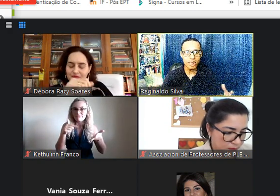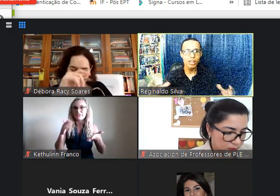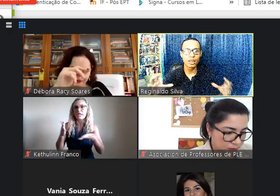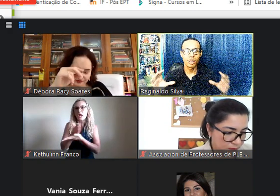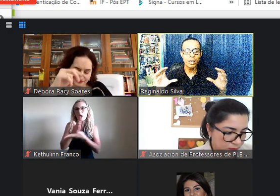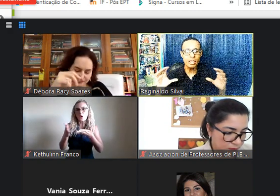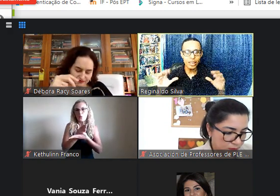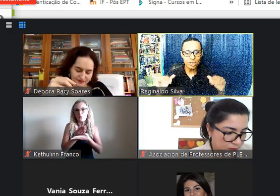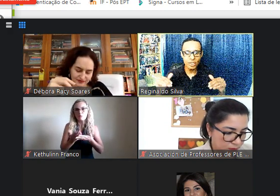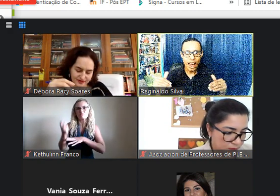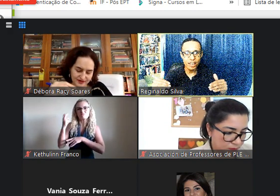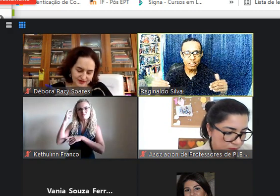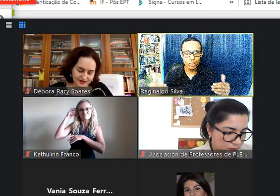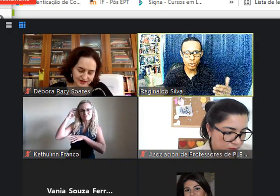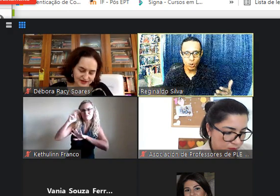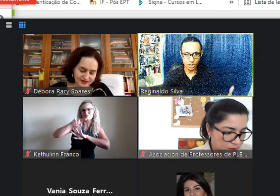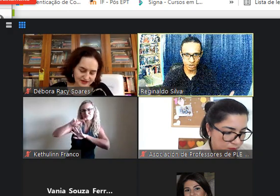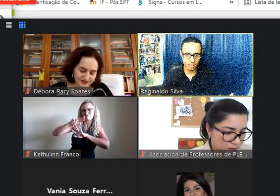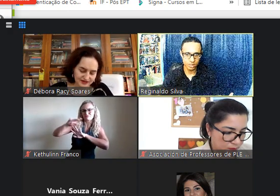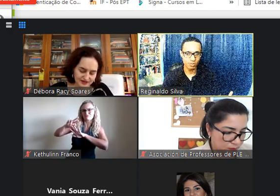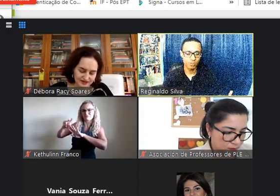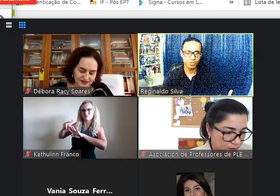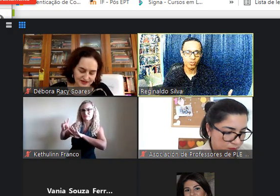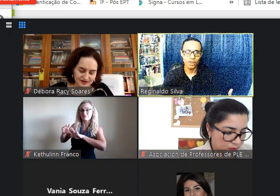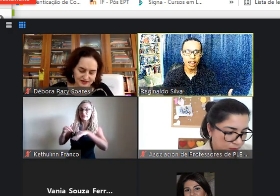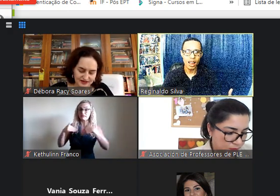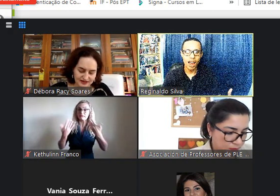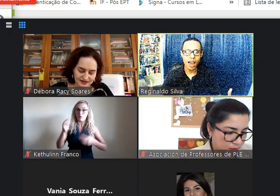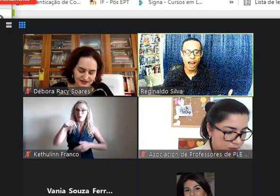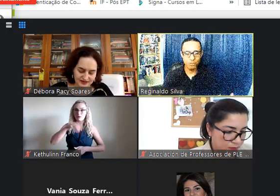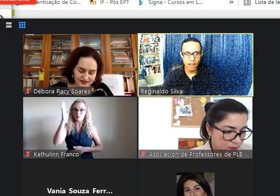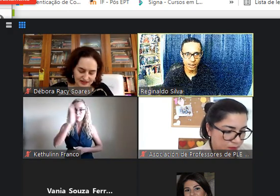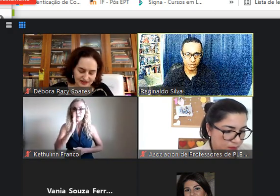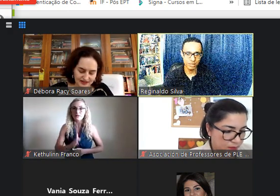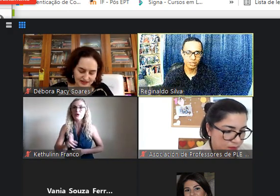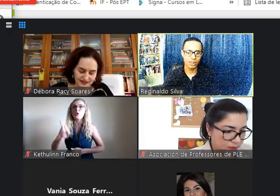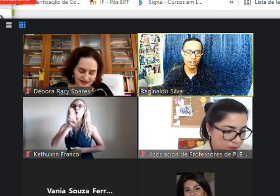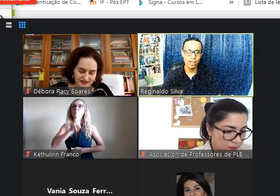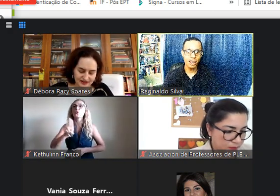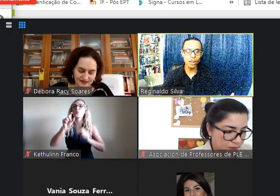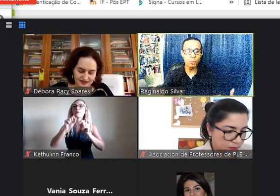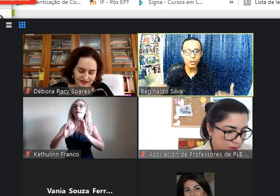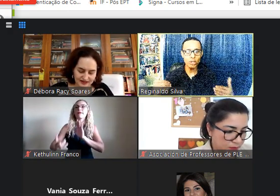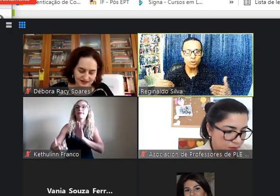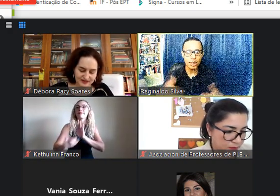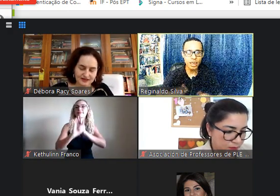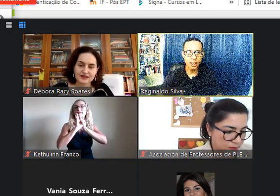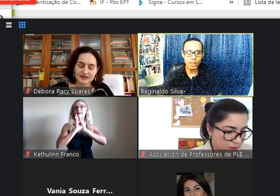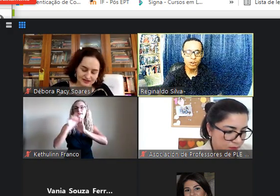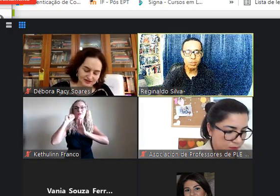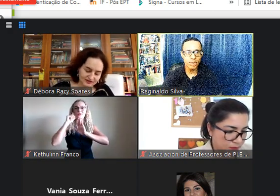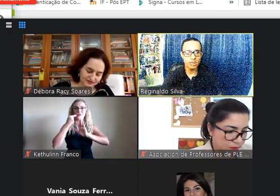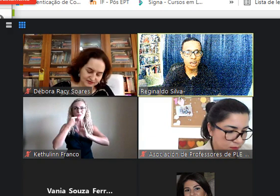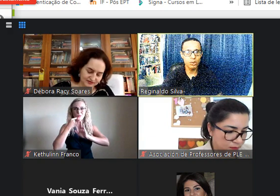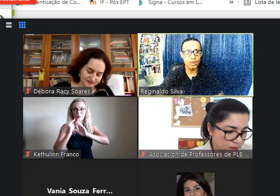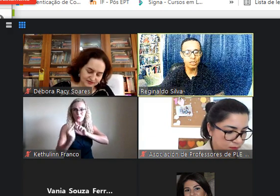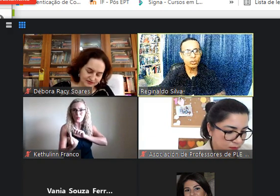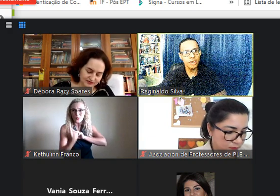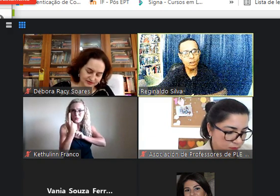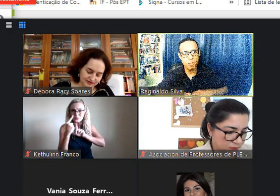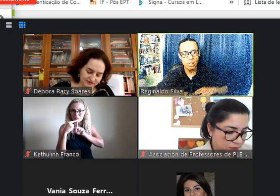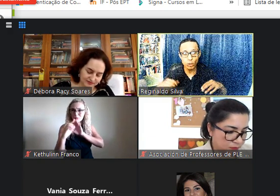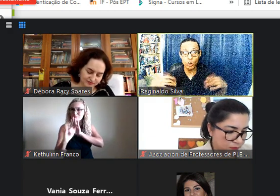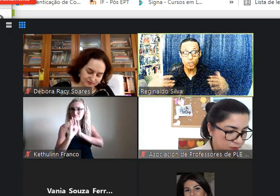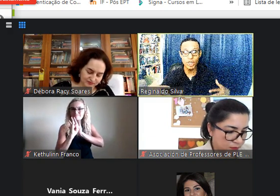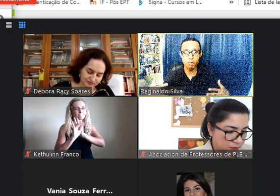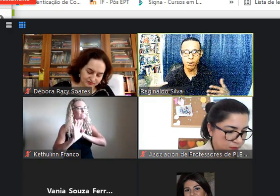de identidades surdas. Há várias. Então, por isso que uma das razões não tem